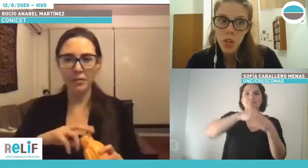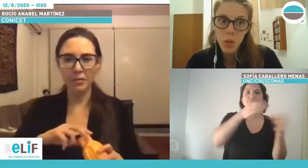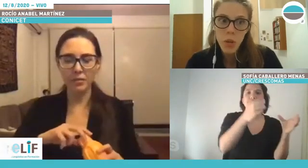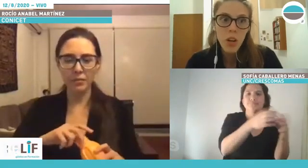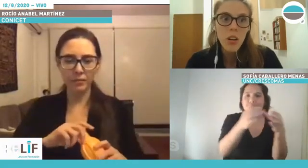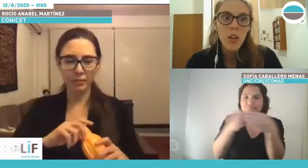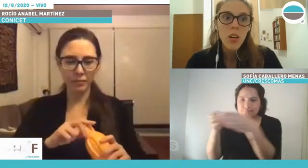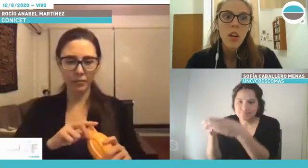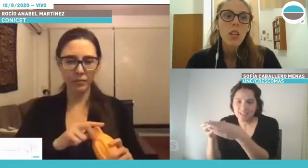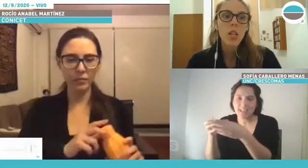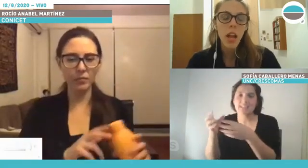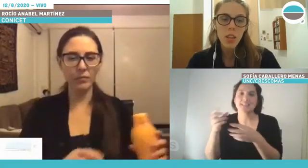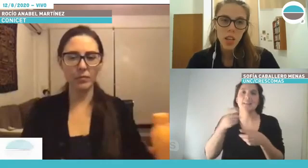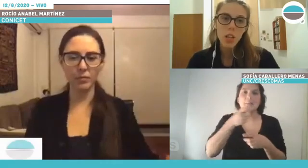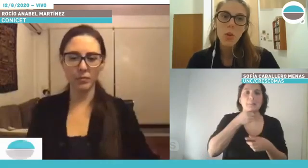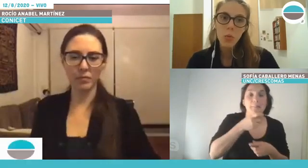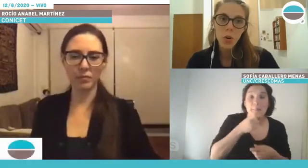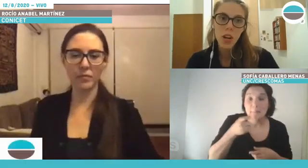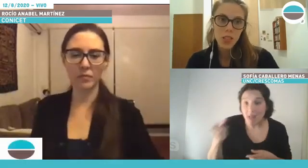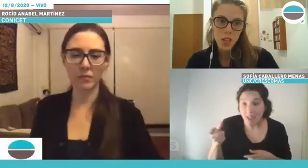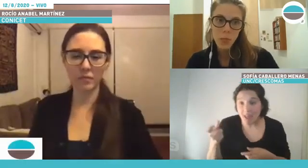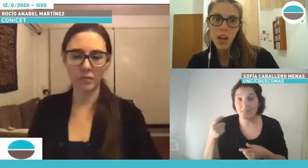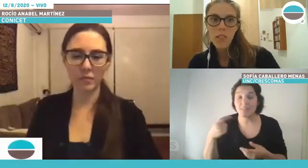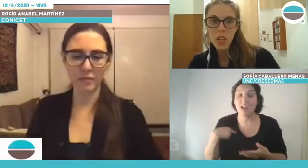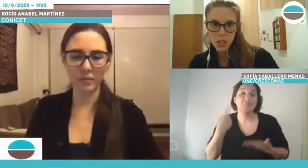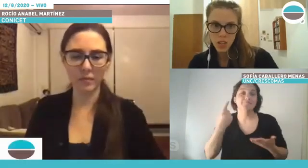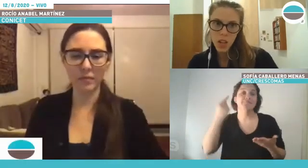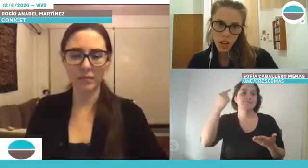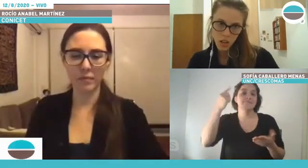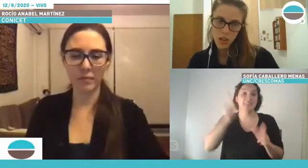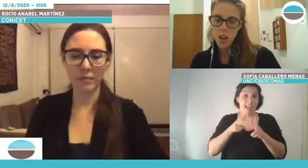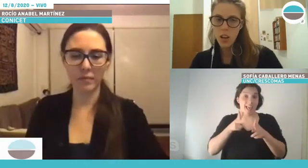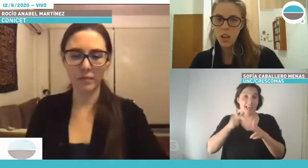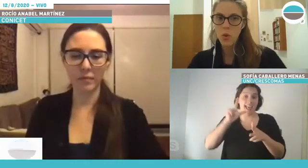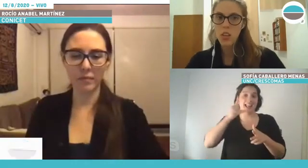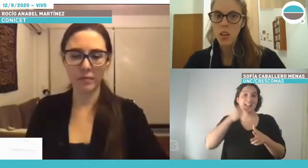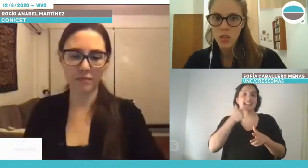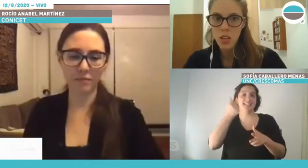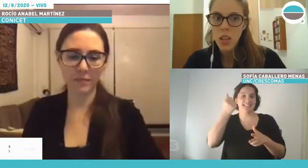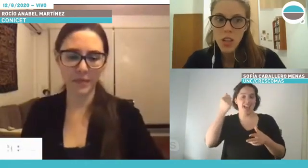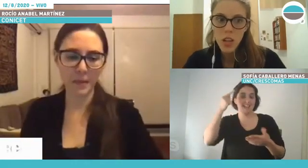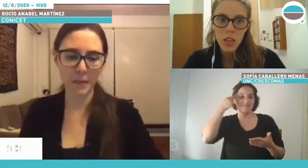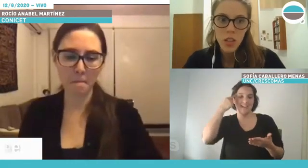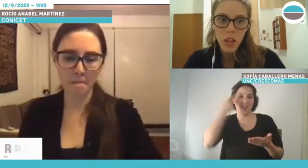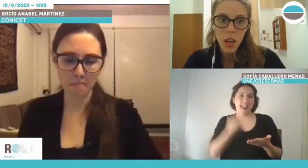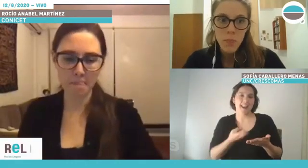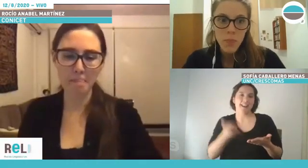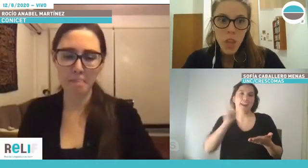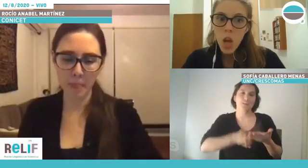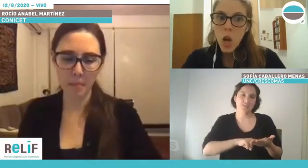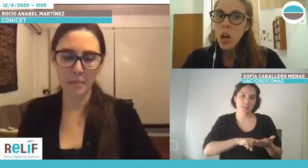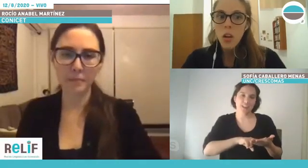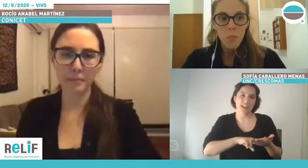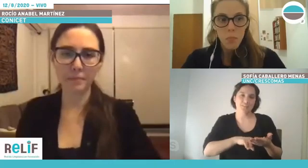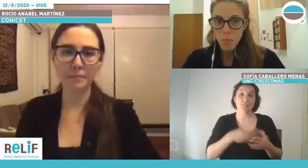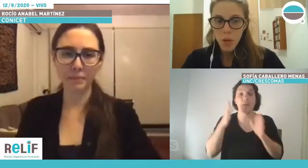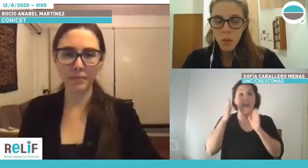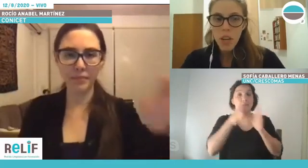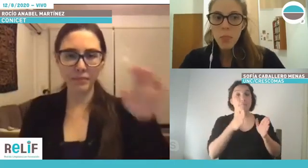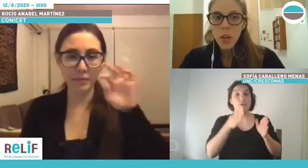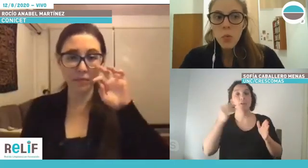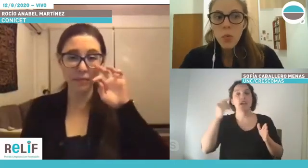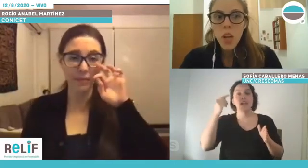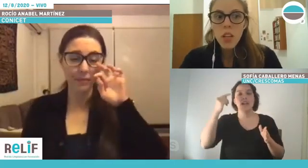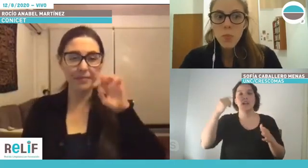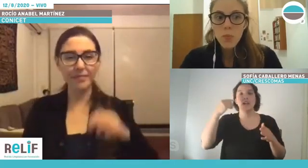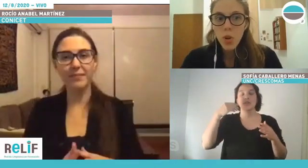cognitivo prototípico del adjetivo como clase de palabras en la lengua de señas argentina.